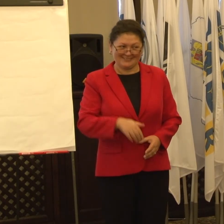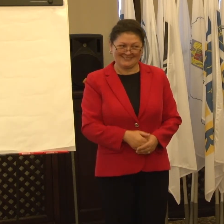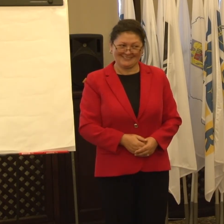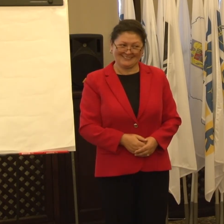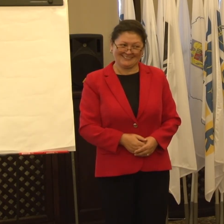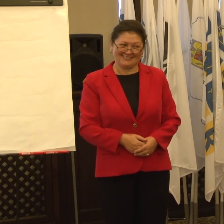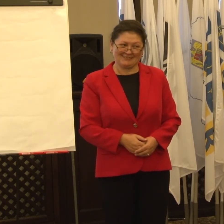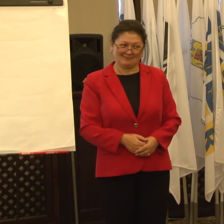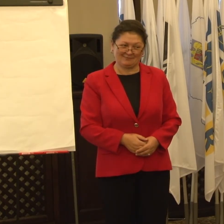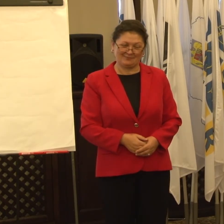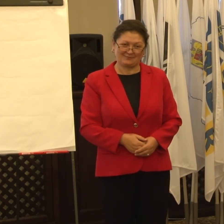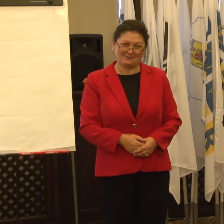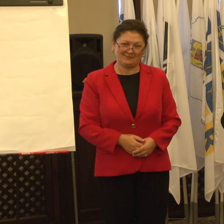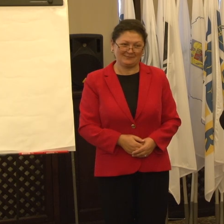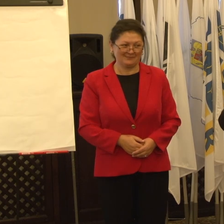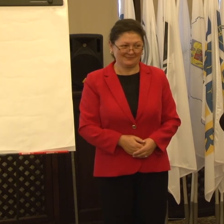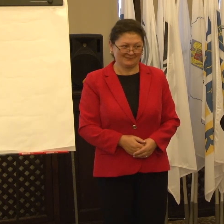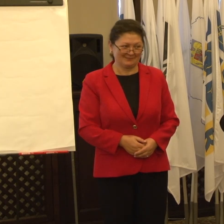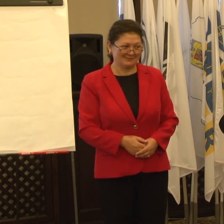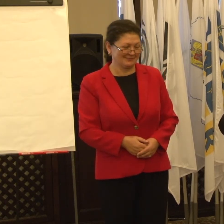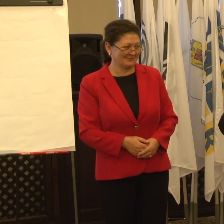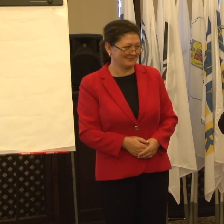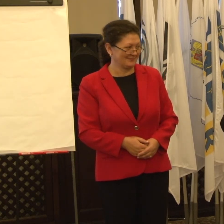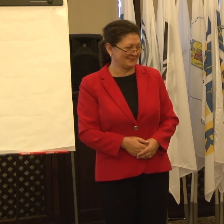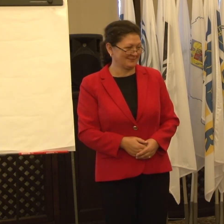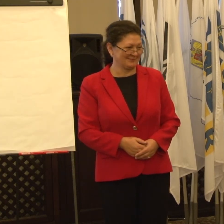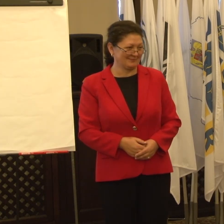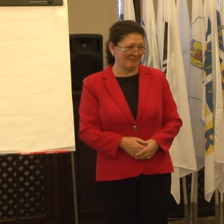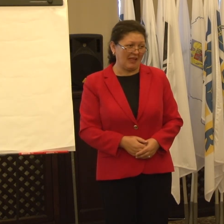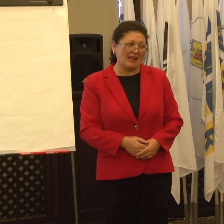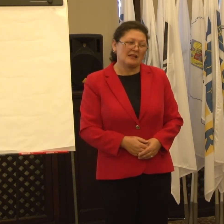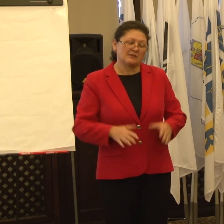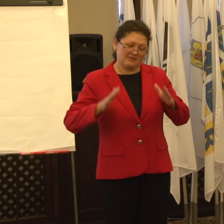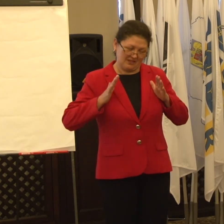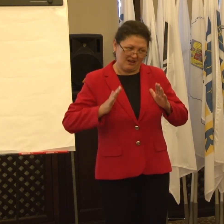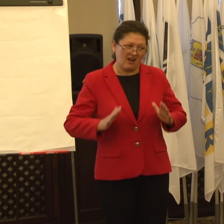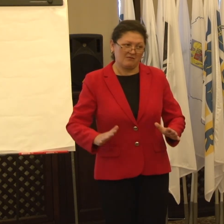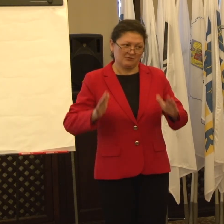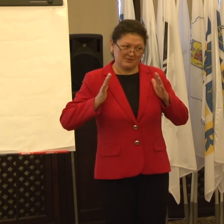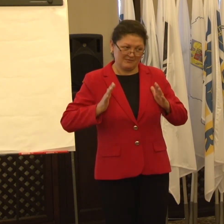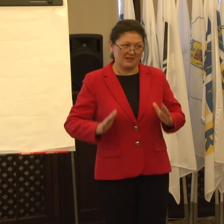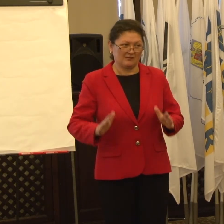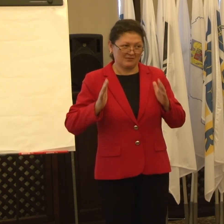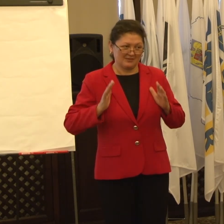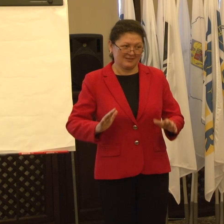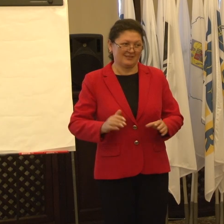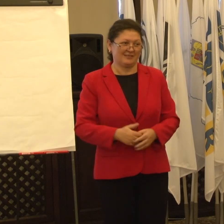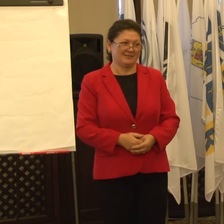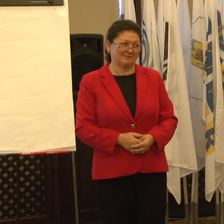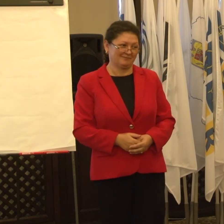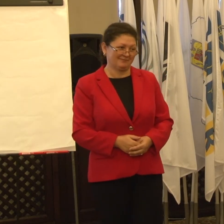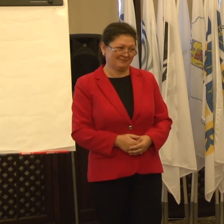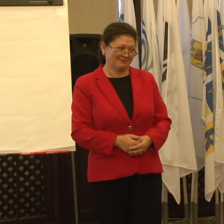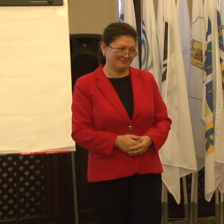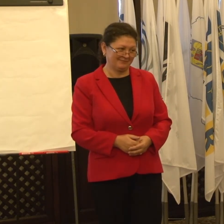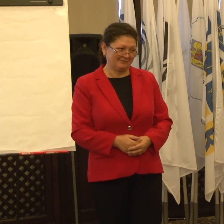un comportament care, în cazul copiilor noștri, poate fi pur și simplu cu, să zicem,